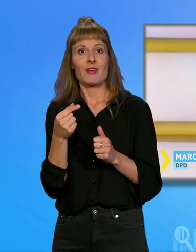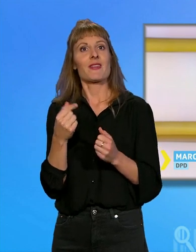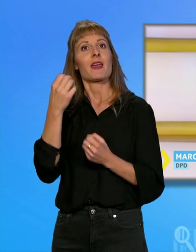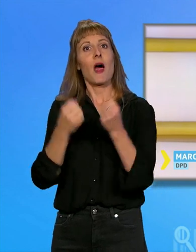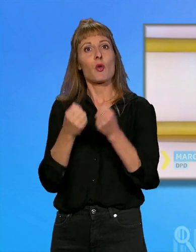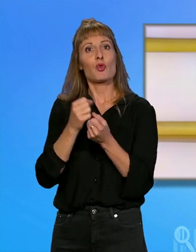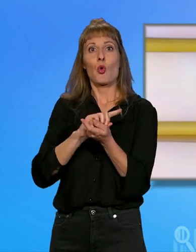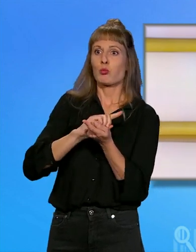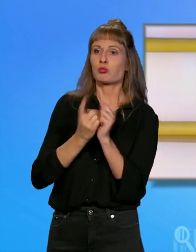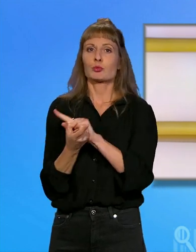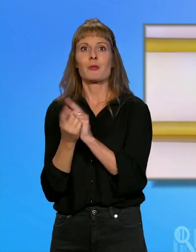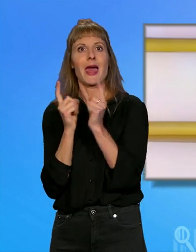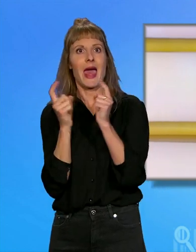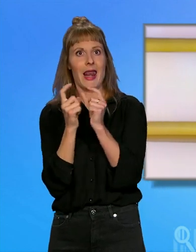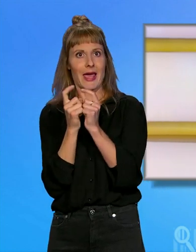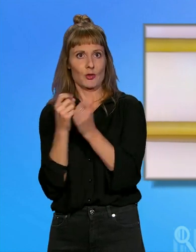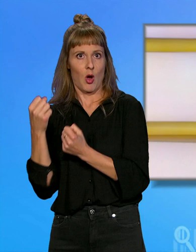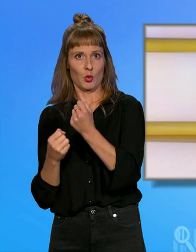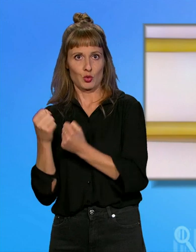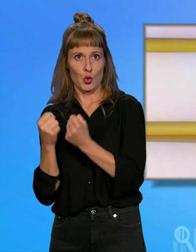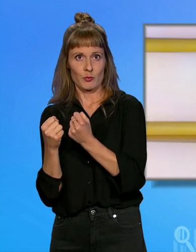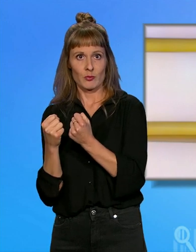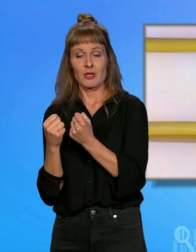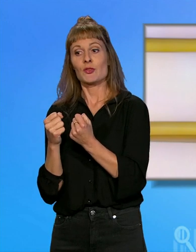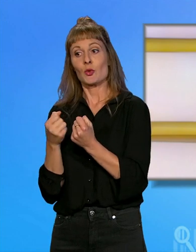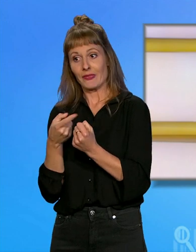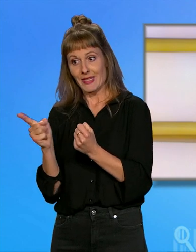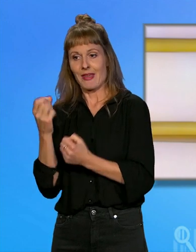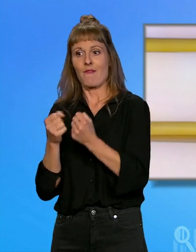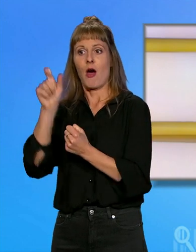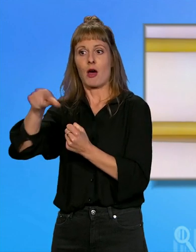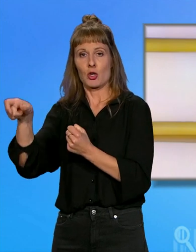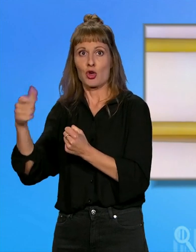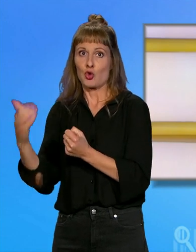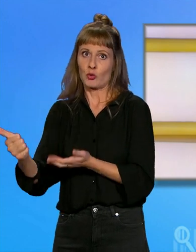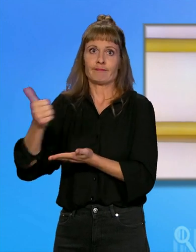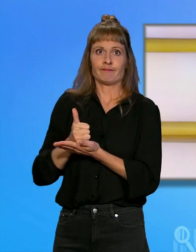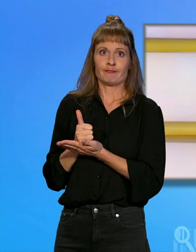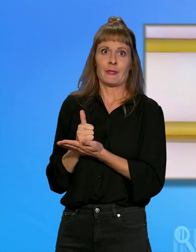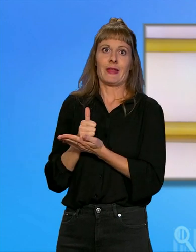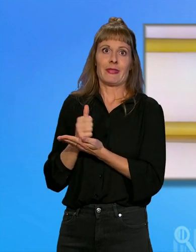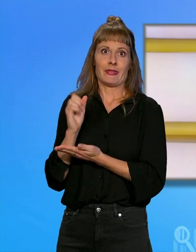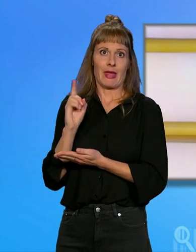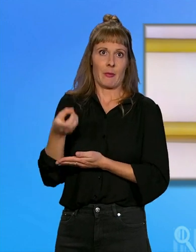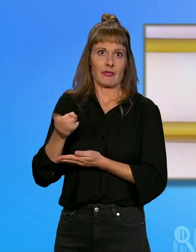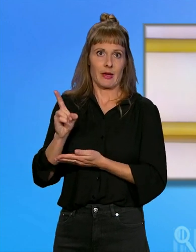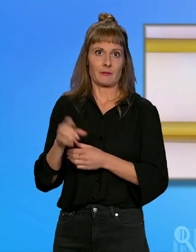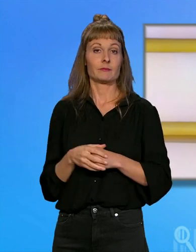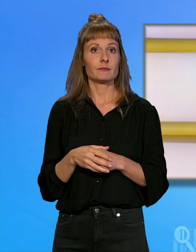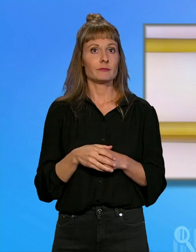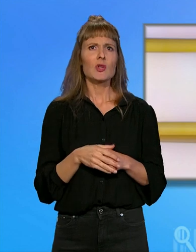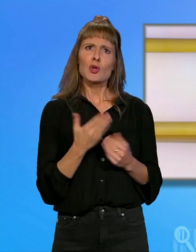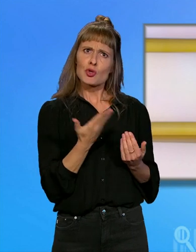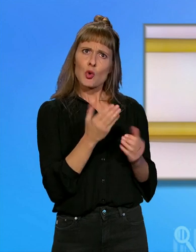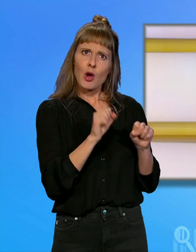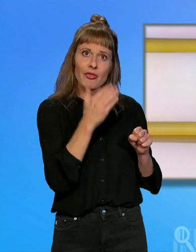die ersten Elektrofahrzeuge im Einsatz mit eigenen Fahrern bei der DPD angestellt. Ist es das vorstellbar, dass ihr das ausdehnt auf das ganze